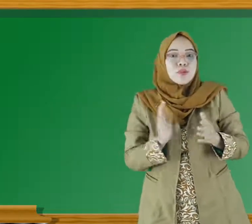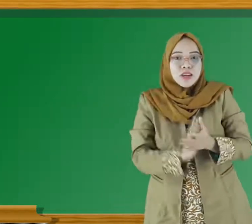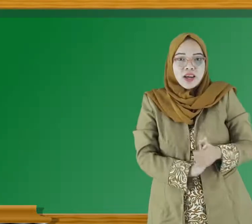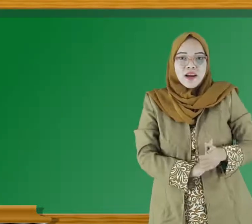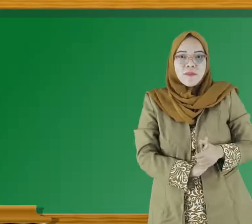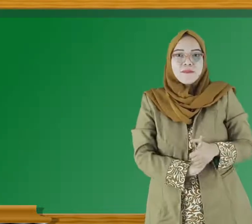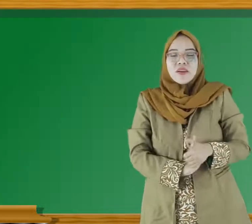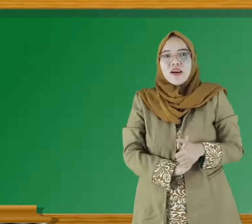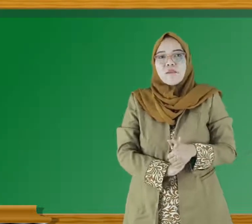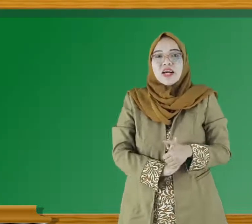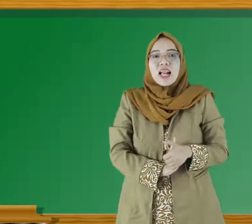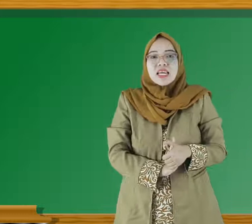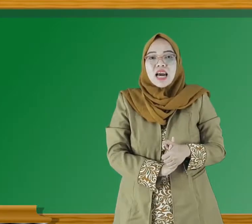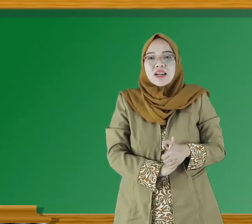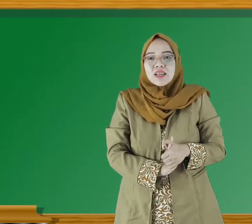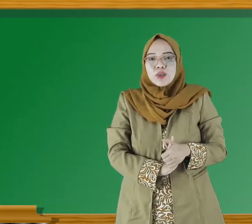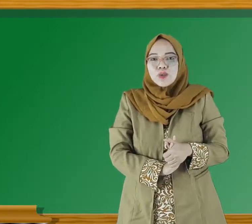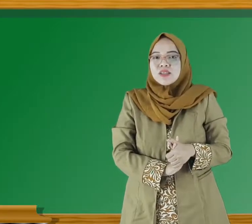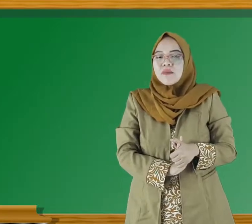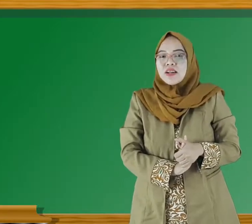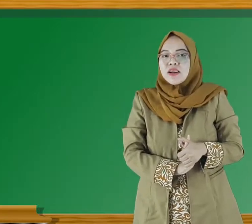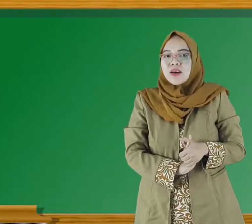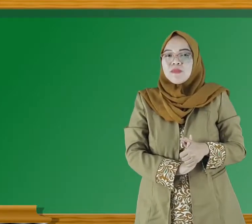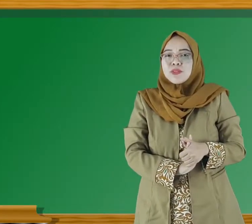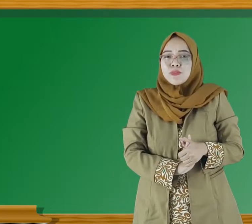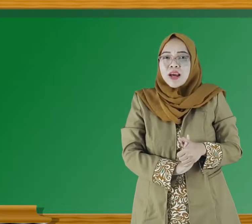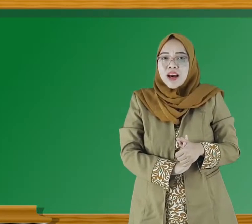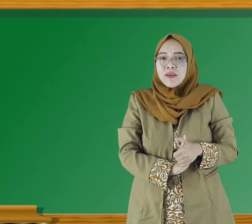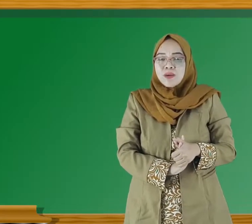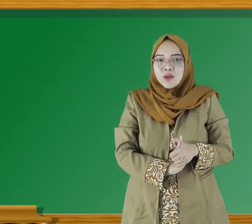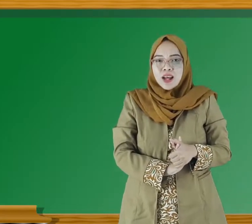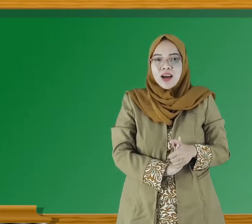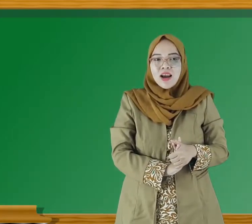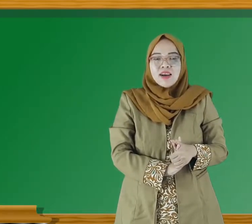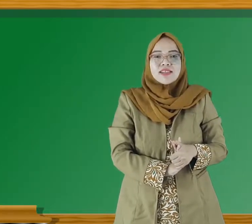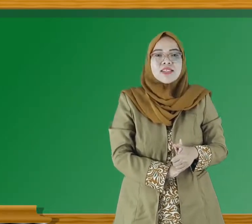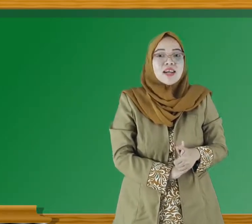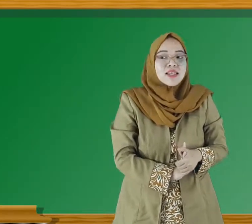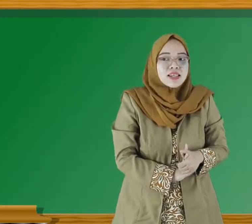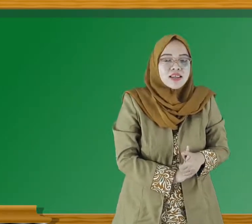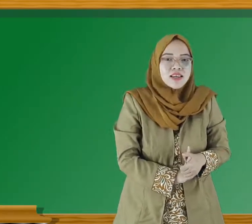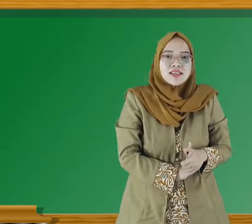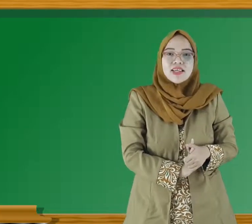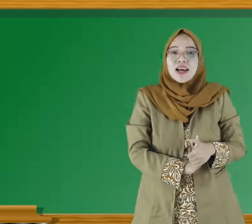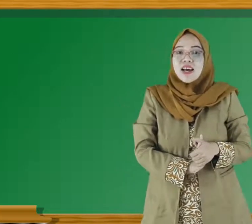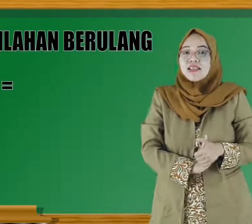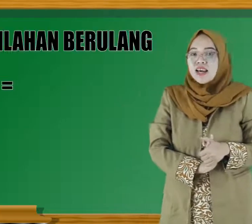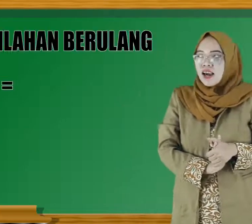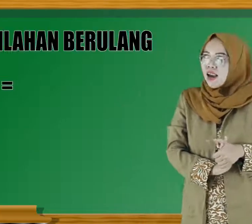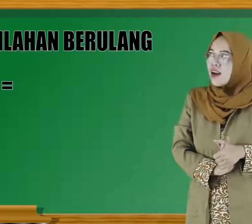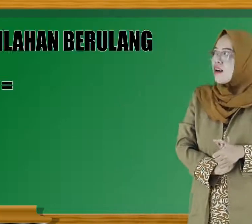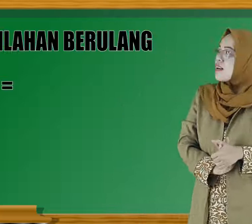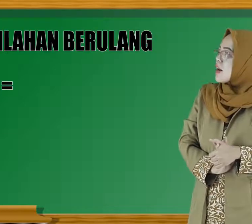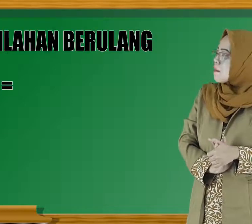sebelumnya, perkalian itu sama dengan penjumlahan berulang. Jadi, caranya yang